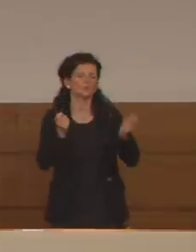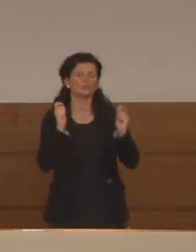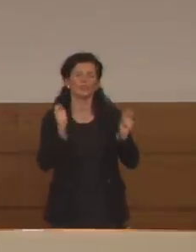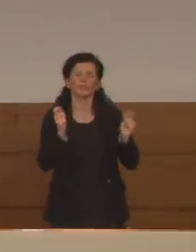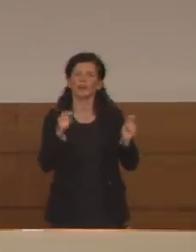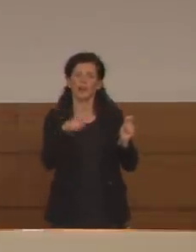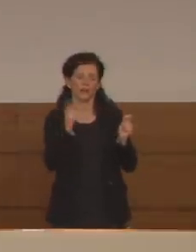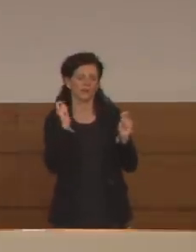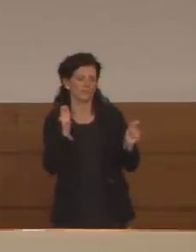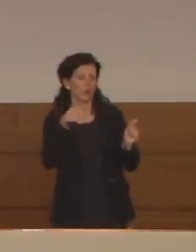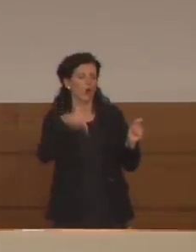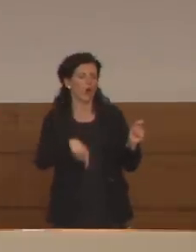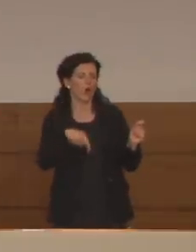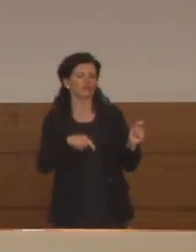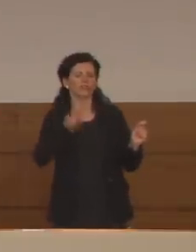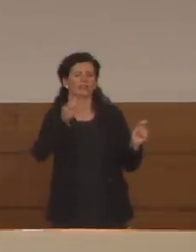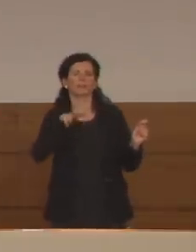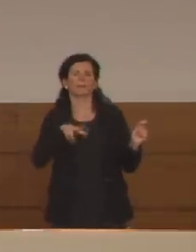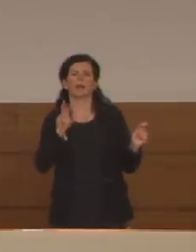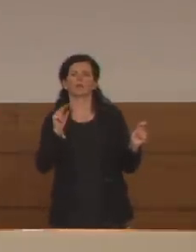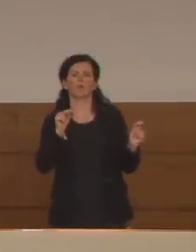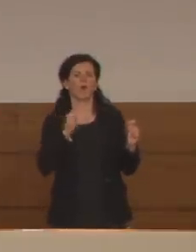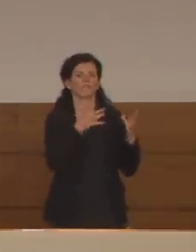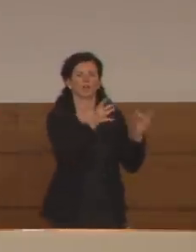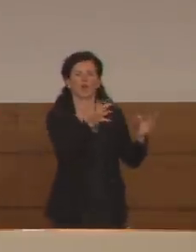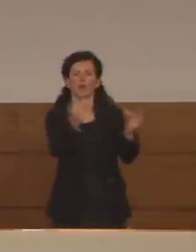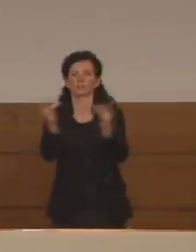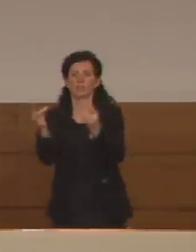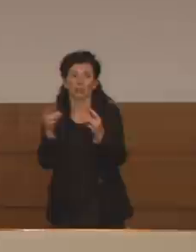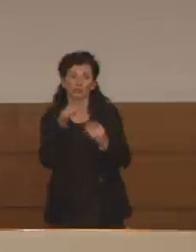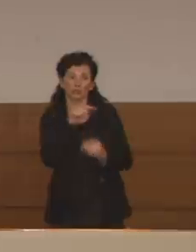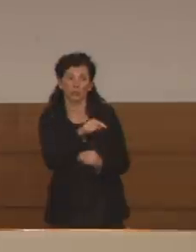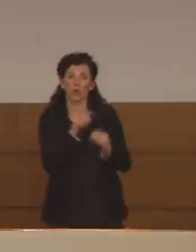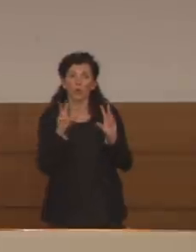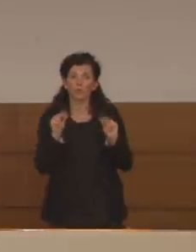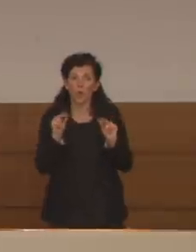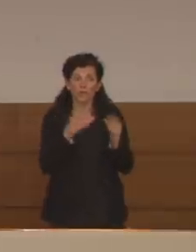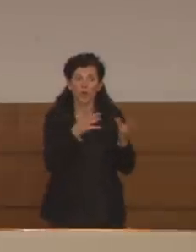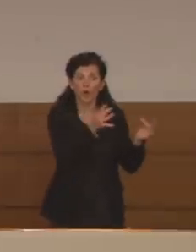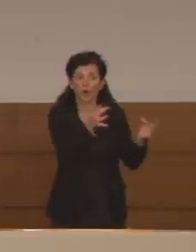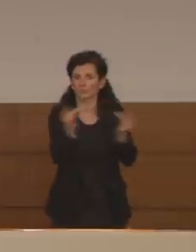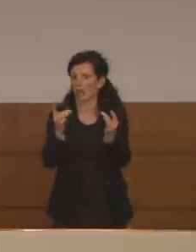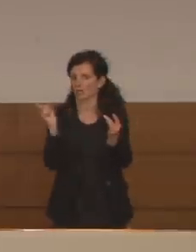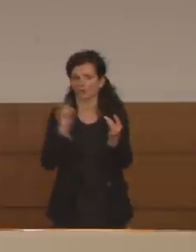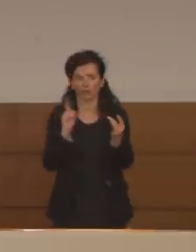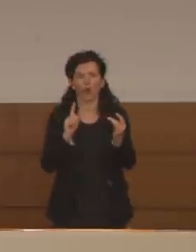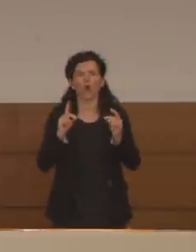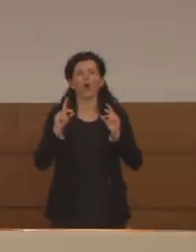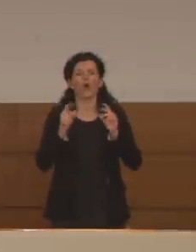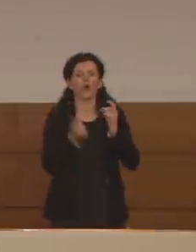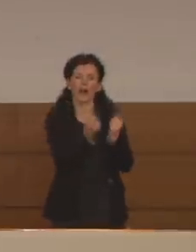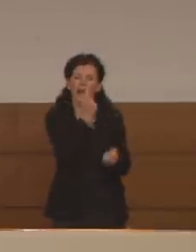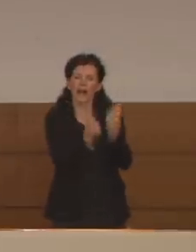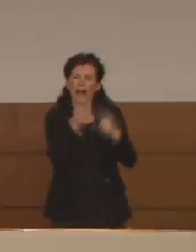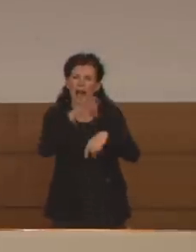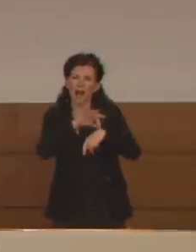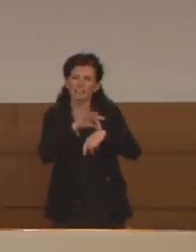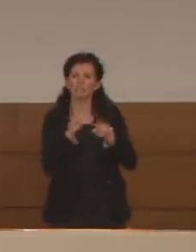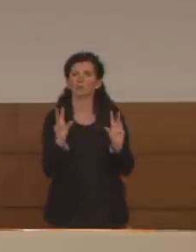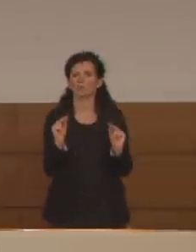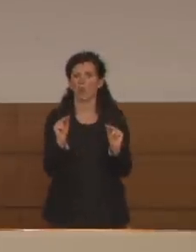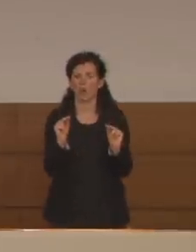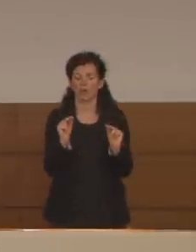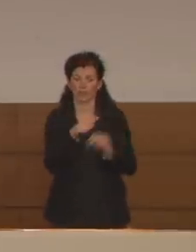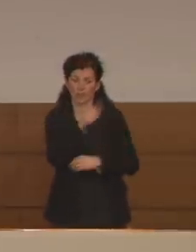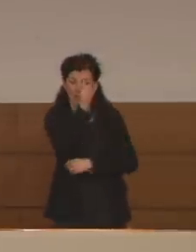3000 nuovi contagi non sono nuovi contagi sono nuovi casi persone che hanno acquisito l'infezione